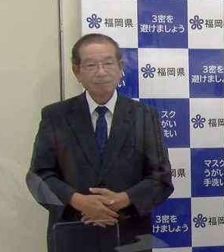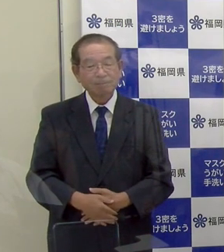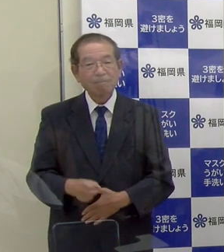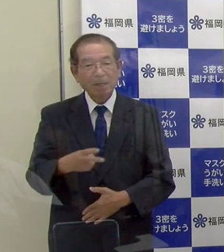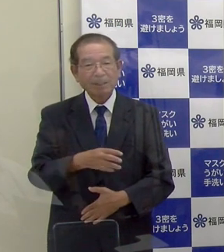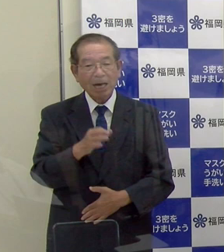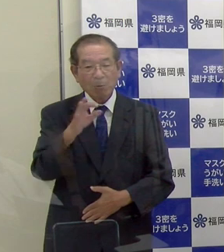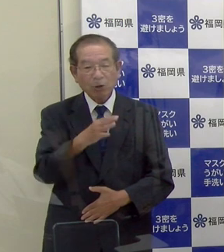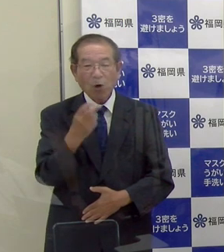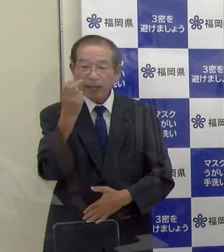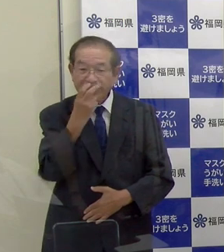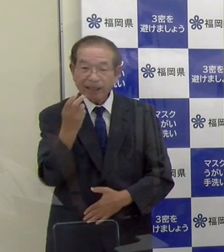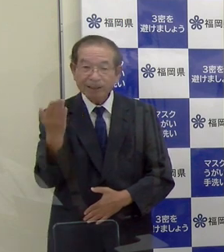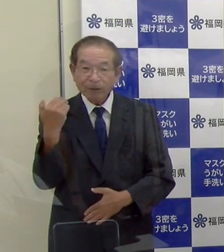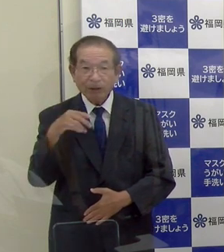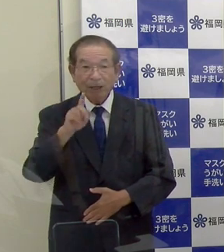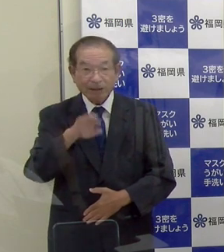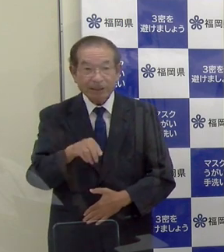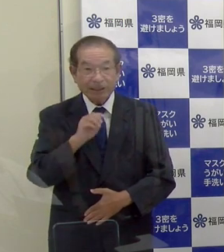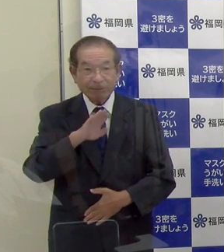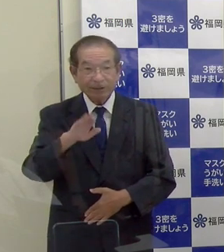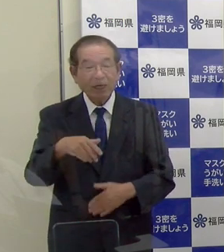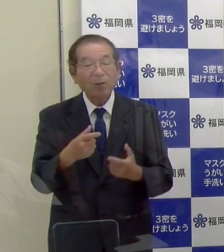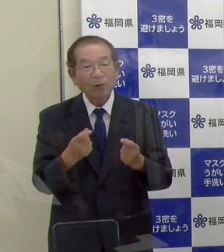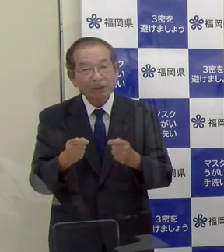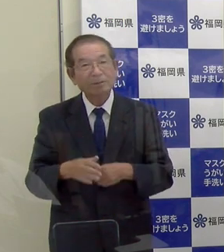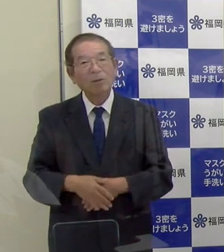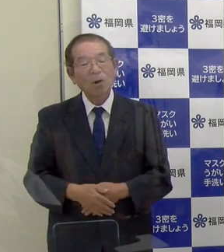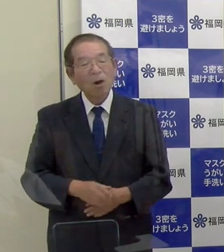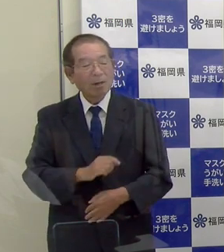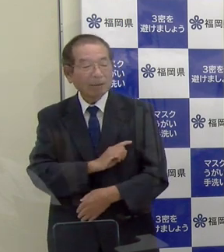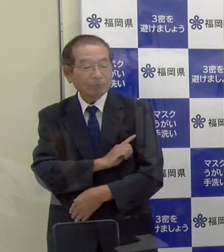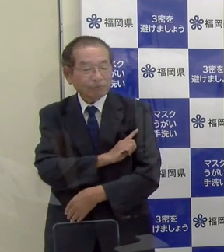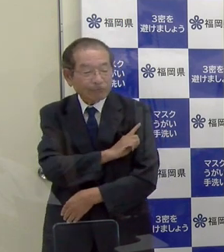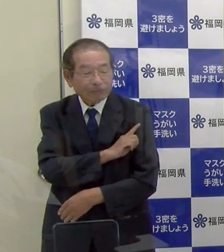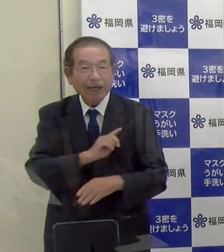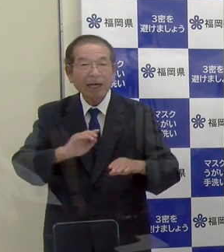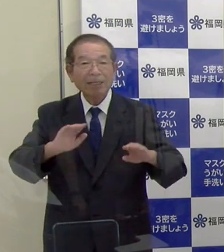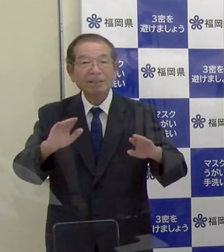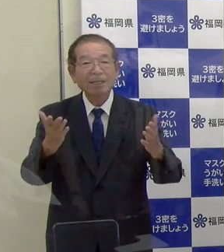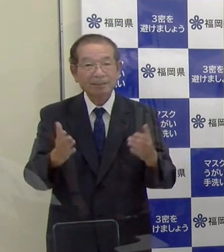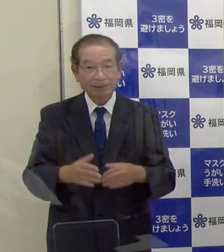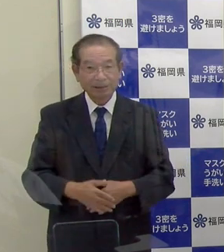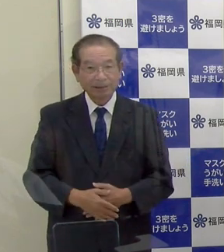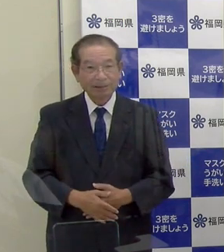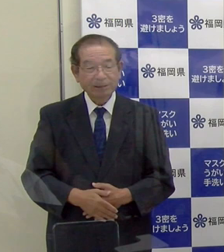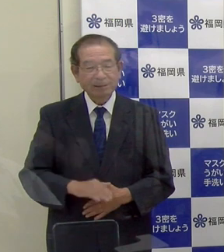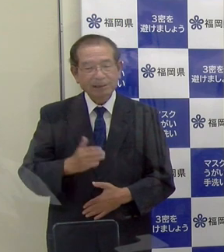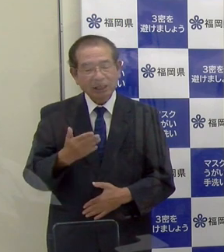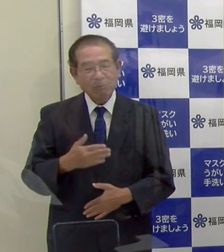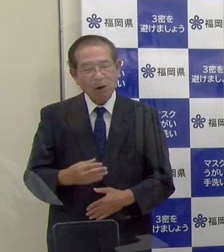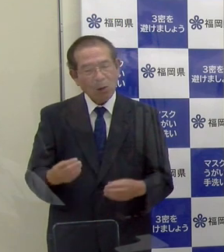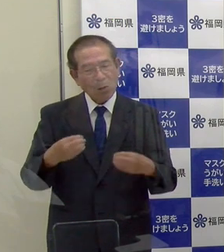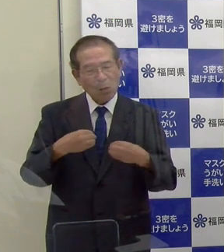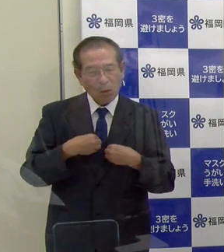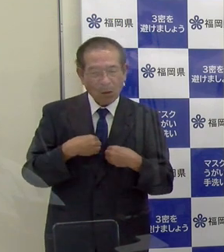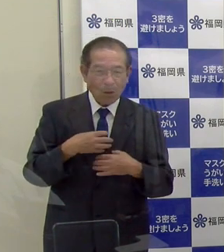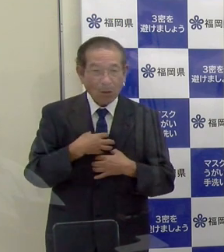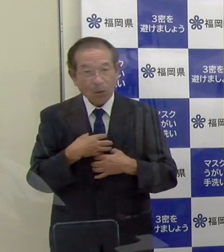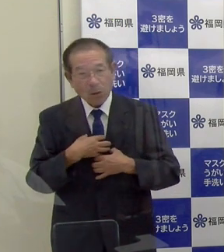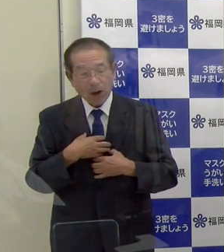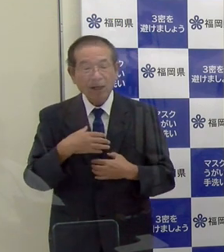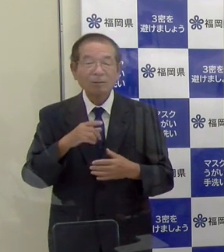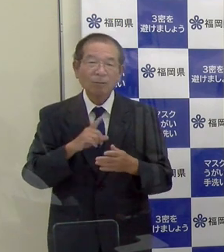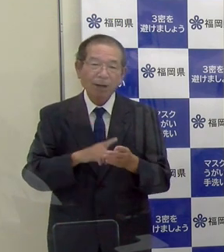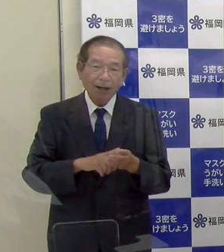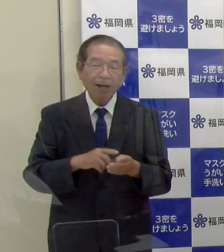それから無料検査先ほど申しましたように熱などの症状がないででも感染不安を感じる